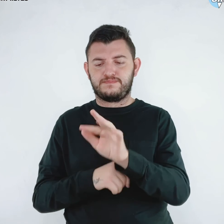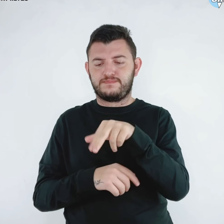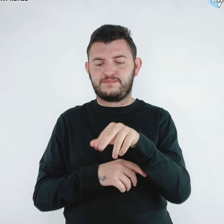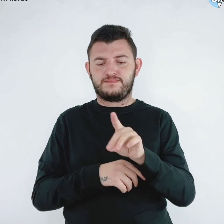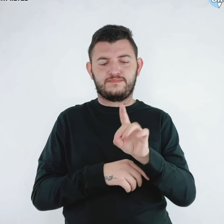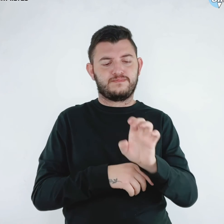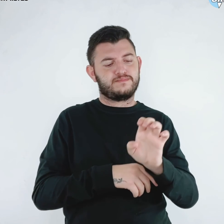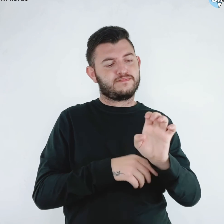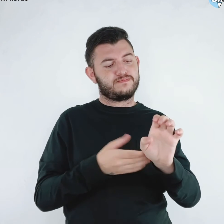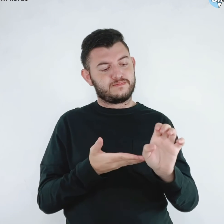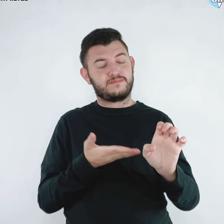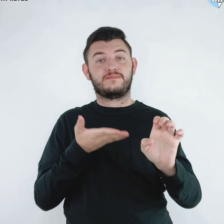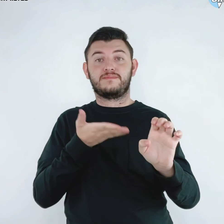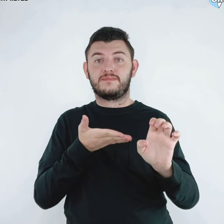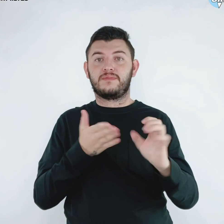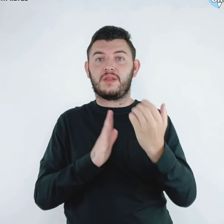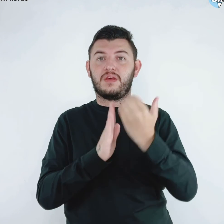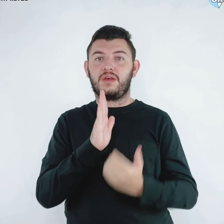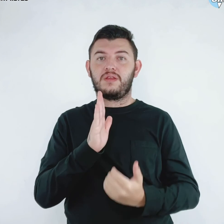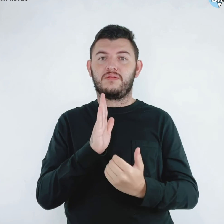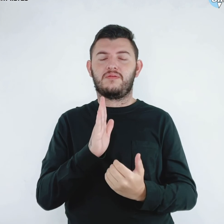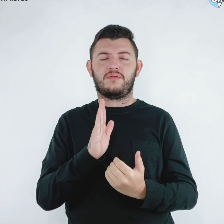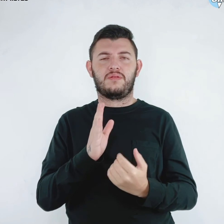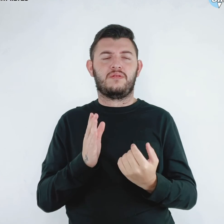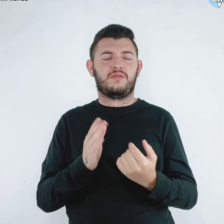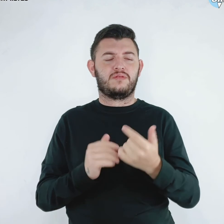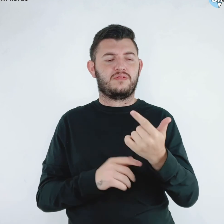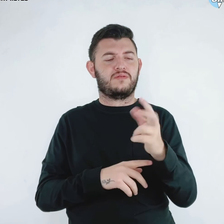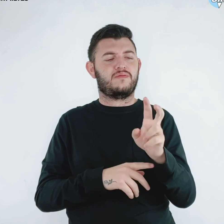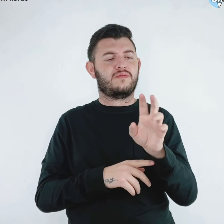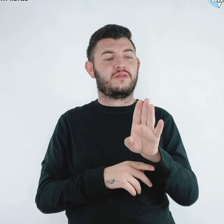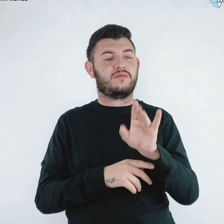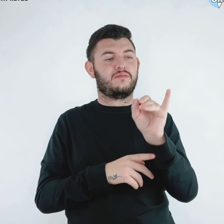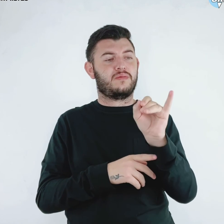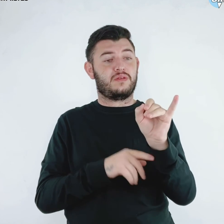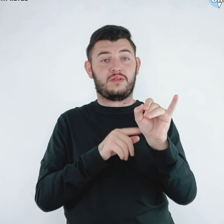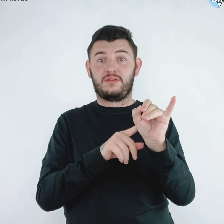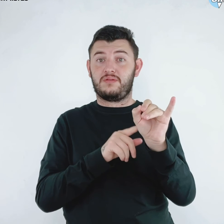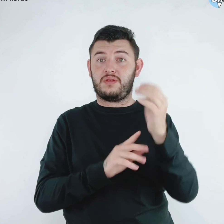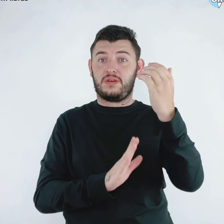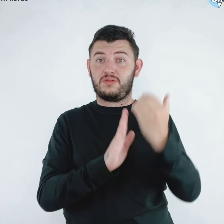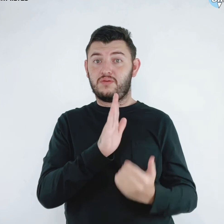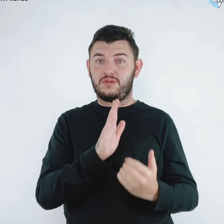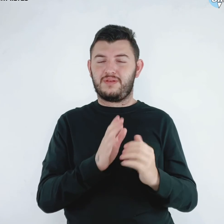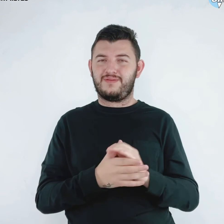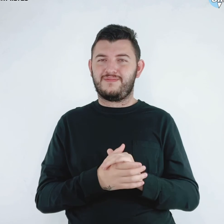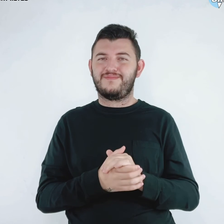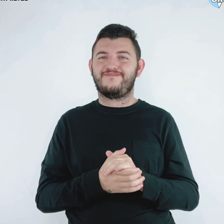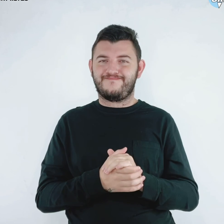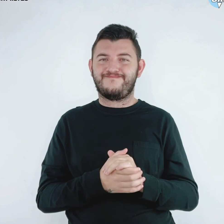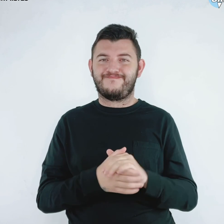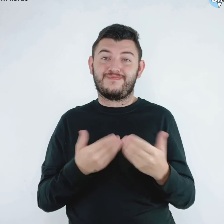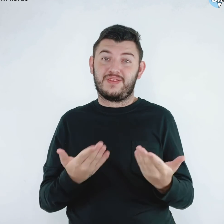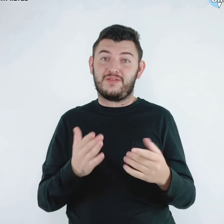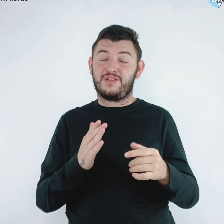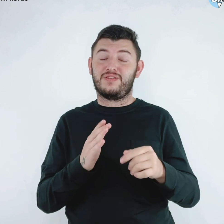do FNDE sofreram redução de 25 bilhões, saindo de